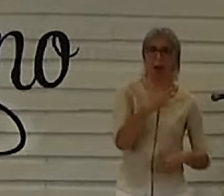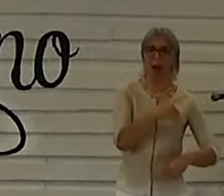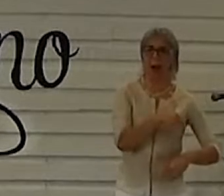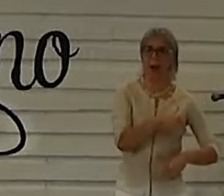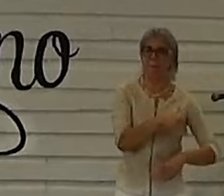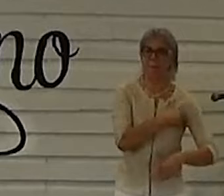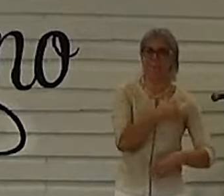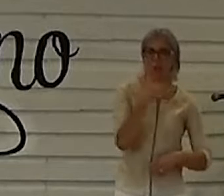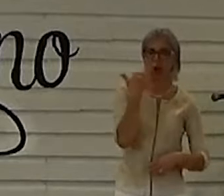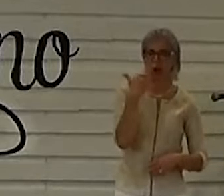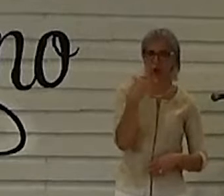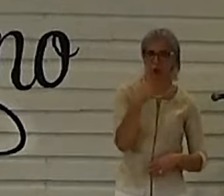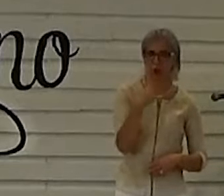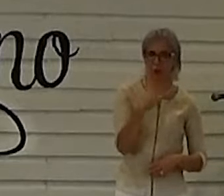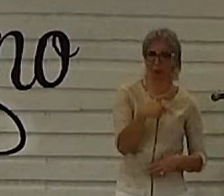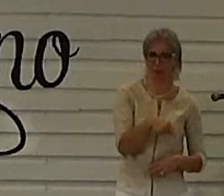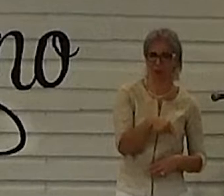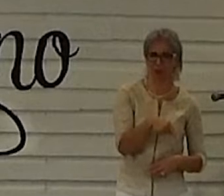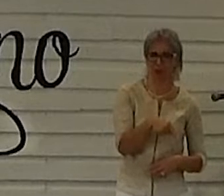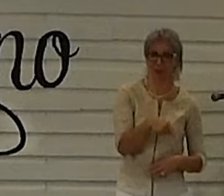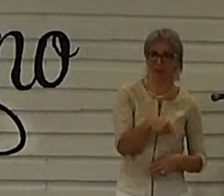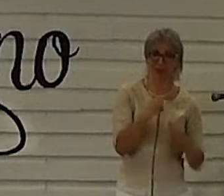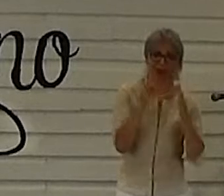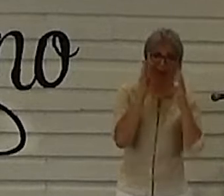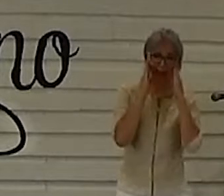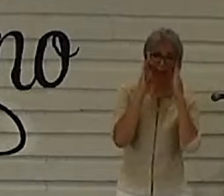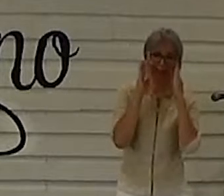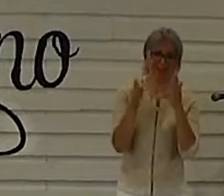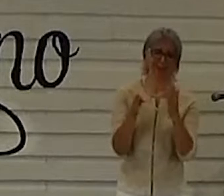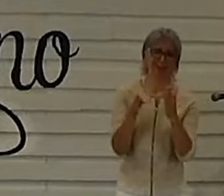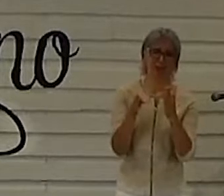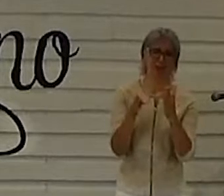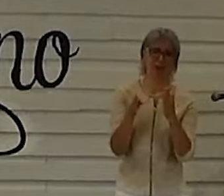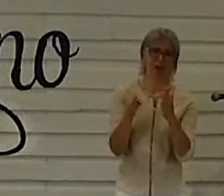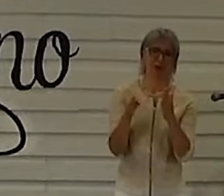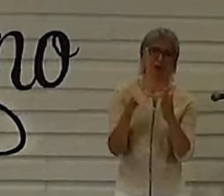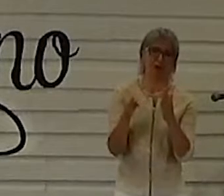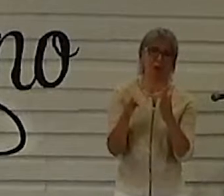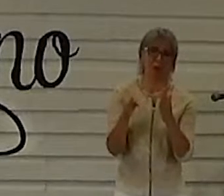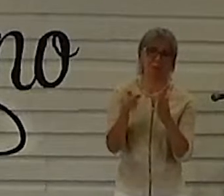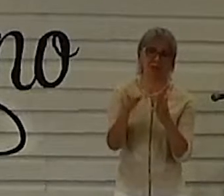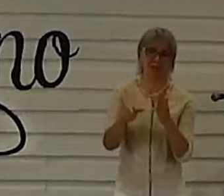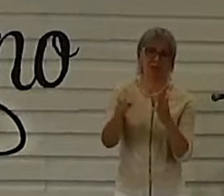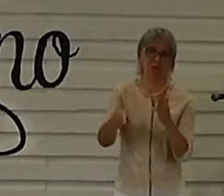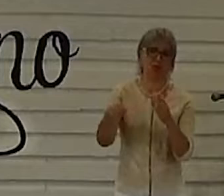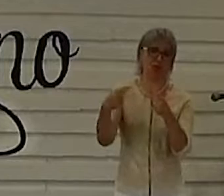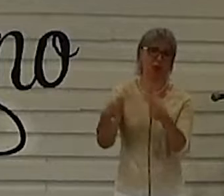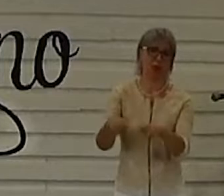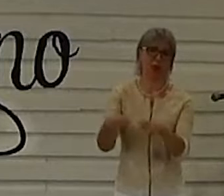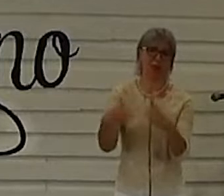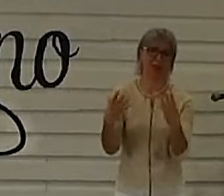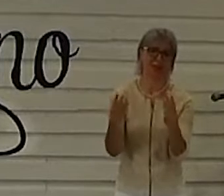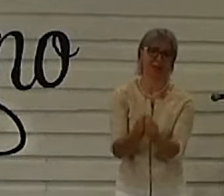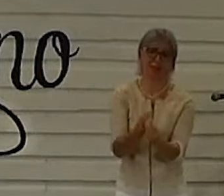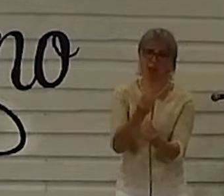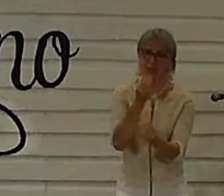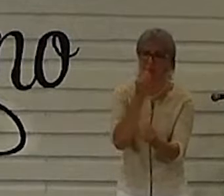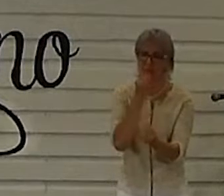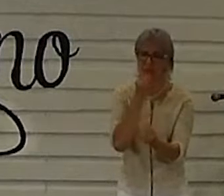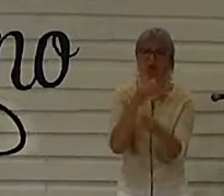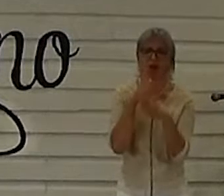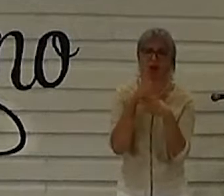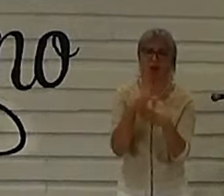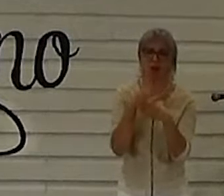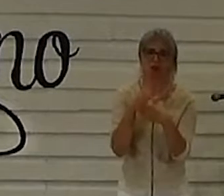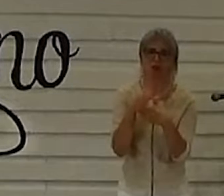dice: attenzione, queste persone non dovete neppure mangiare, neppure stare insieme, perché non sono dei fratelli,